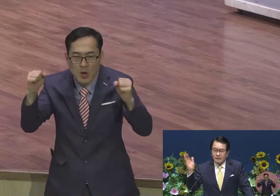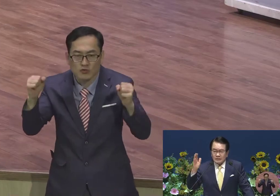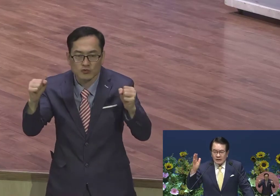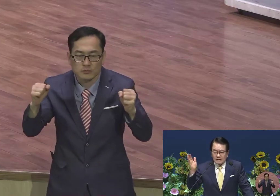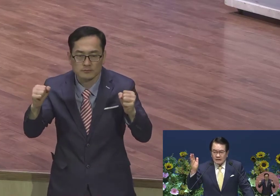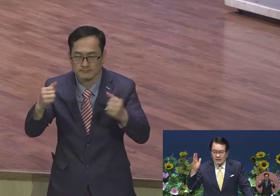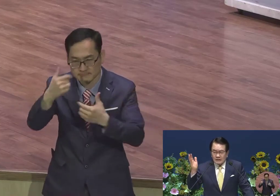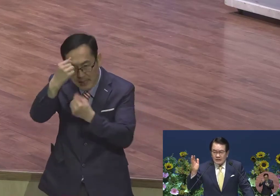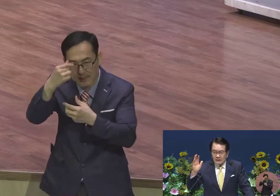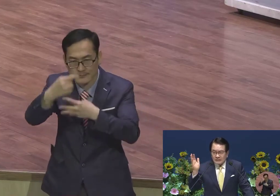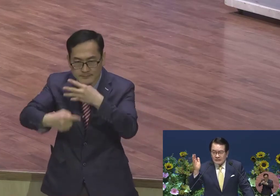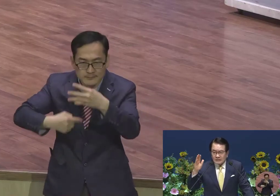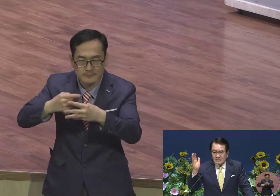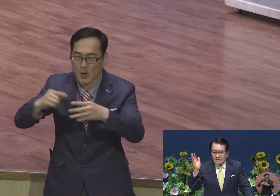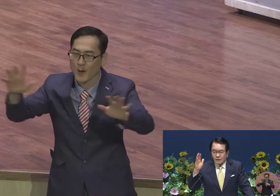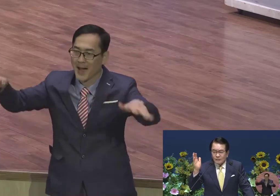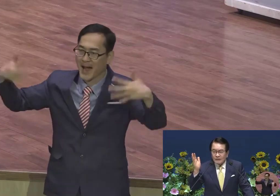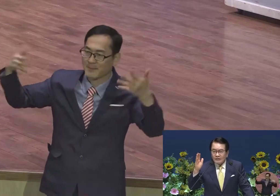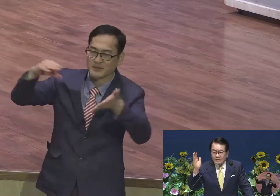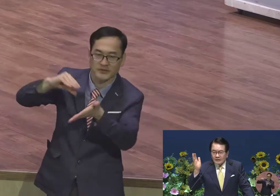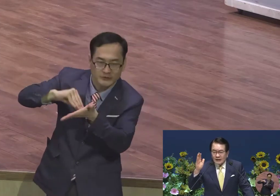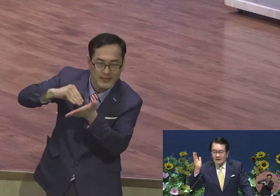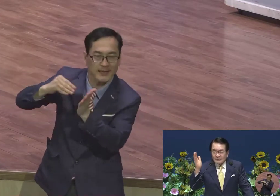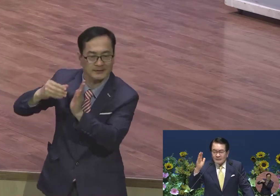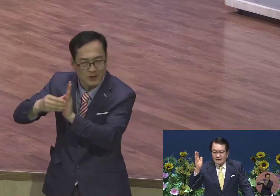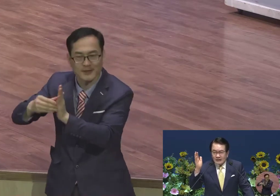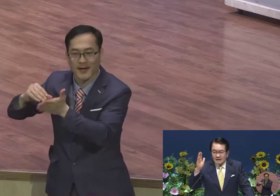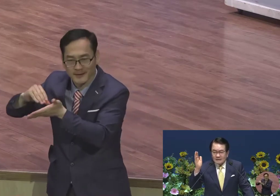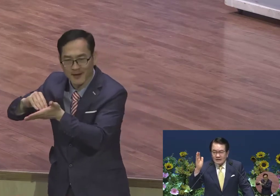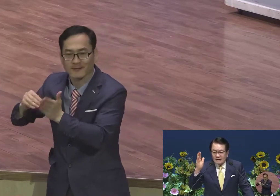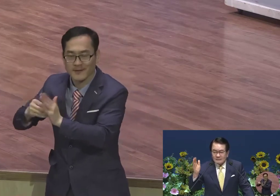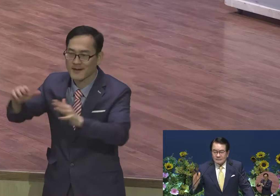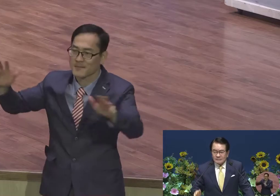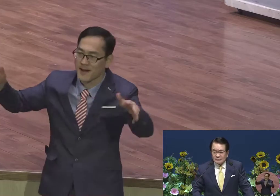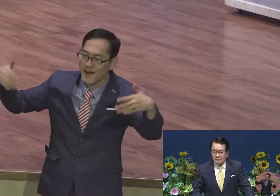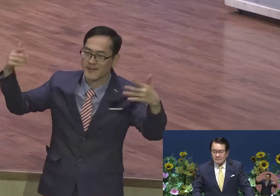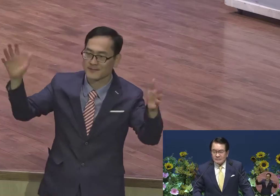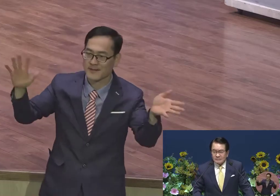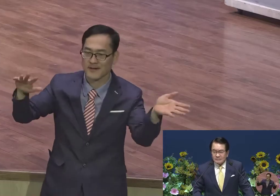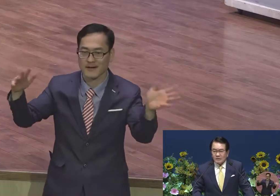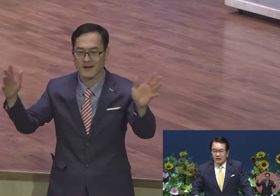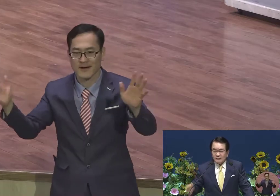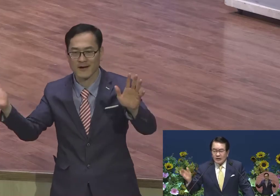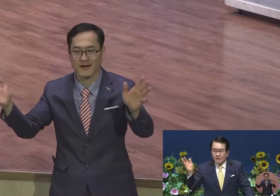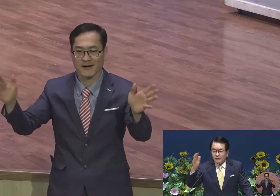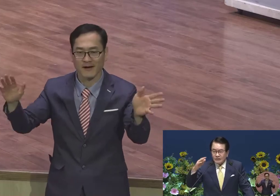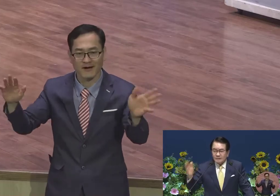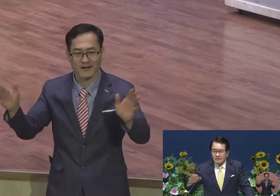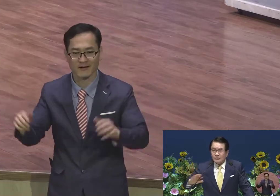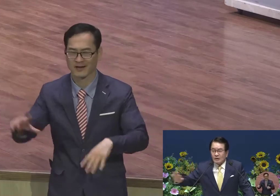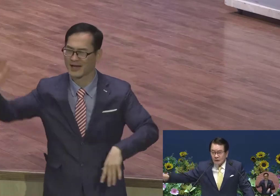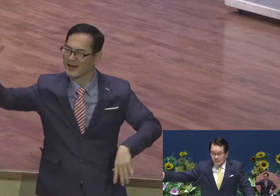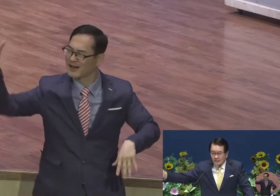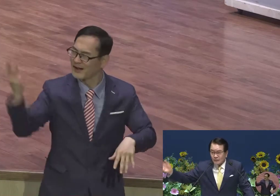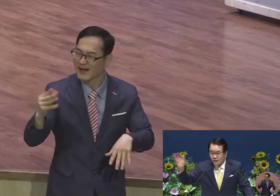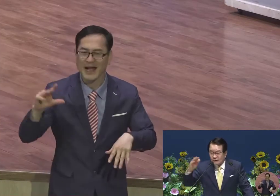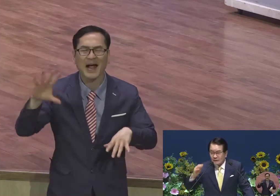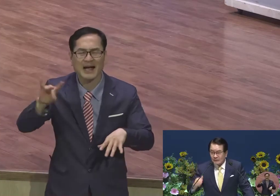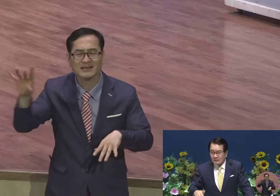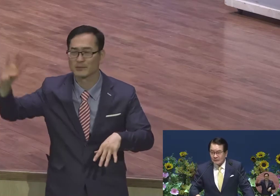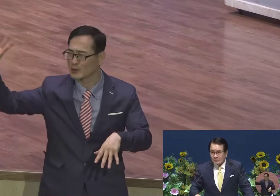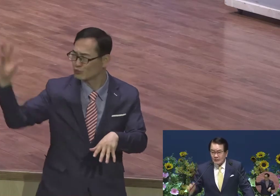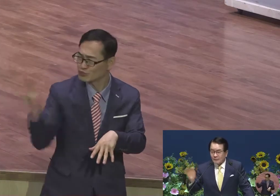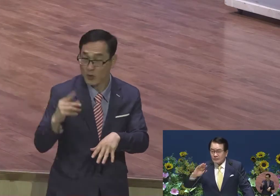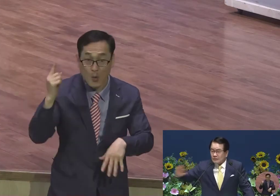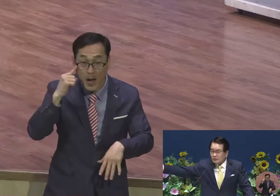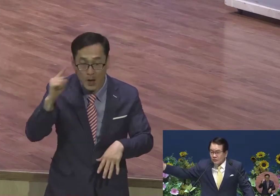바람도 살랑살랑. 그저 솜틀 날릴 정도는 살랑살랑. 가끔 태풍도 있지만 청소하려고. 태풍도